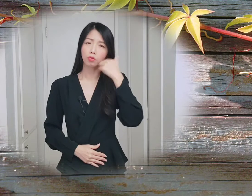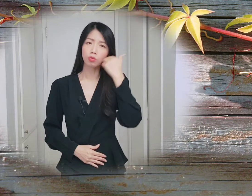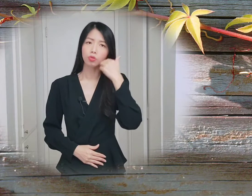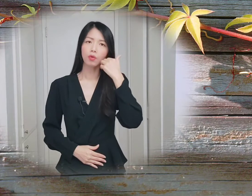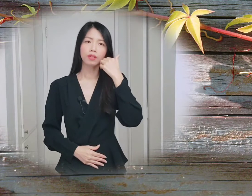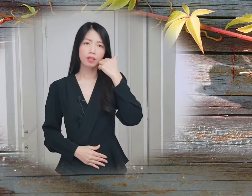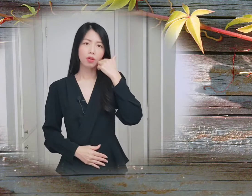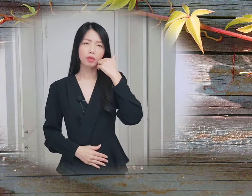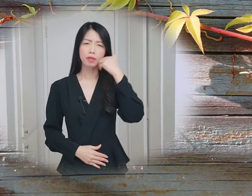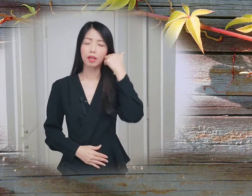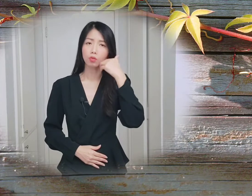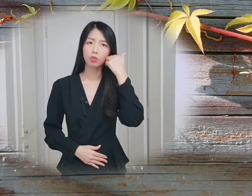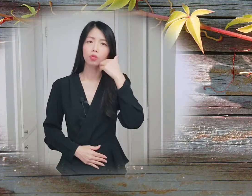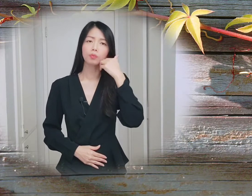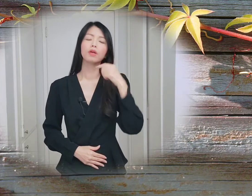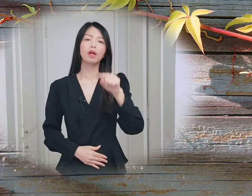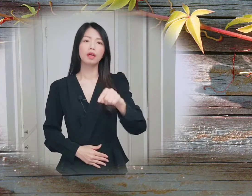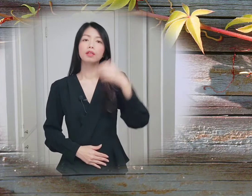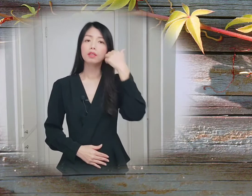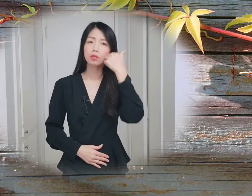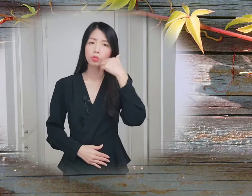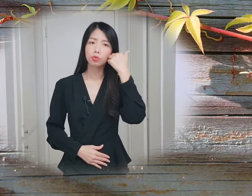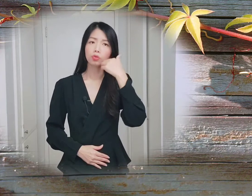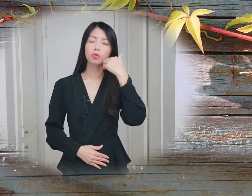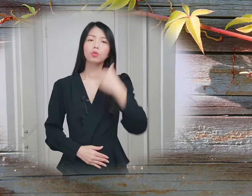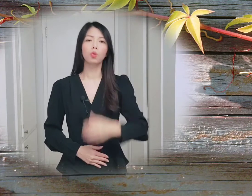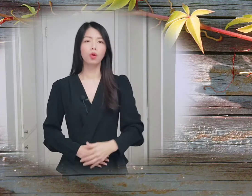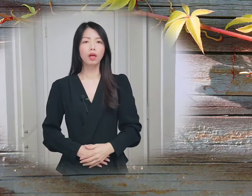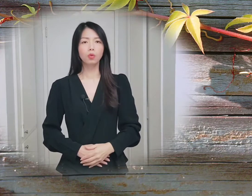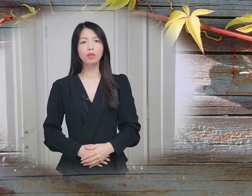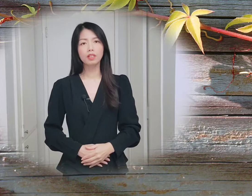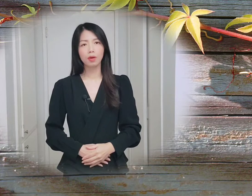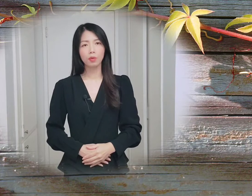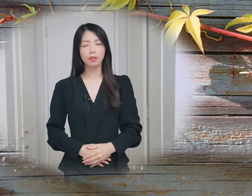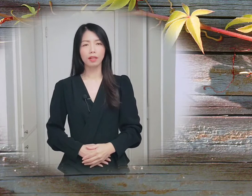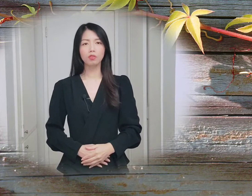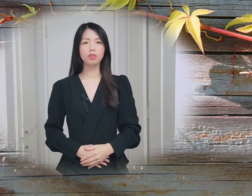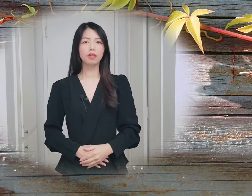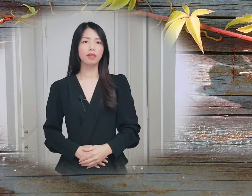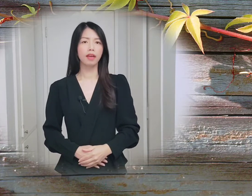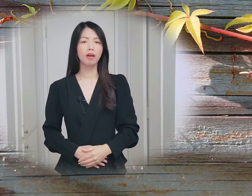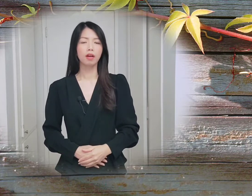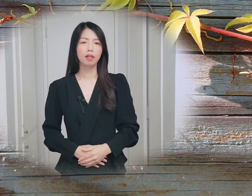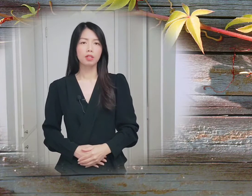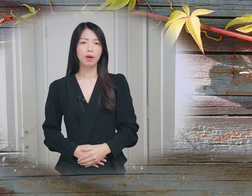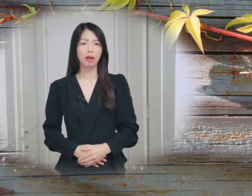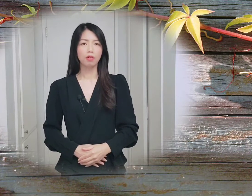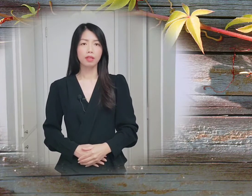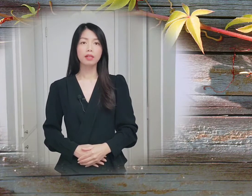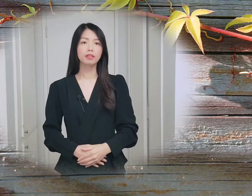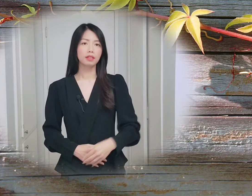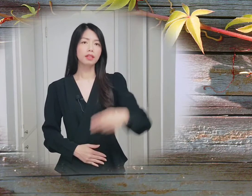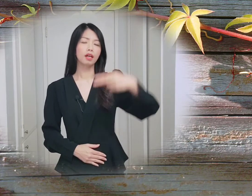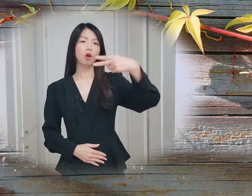스쳐주시면 누구라고 하는 뜻의 수어가 됩니다. 누구. 그 누구. 도. 도는 지화로 그냥 써주셔야 되는데요.